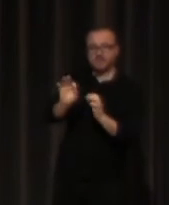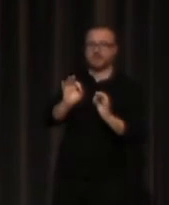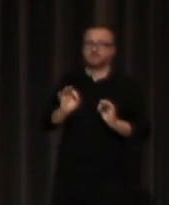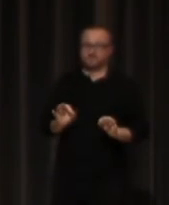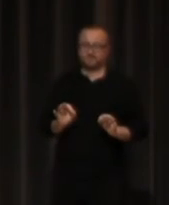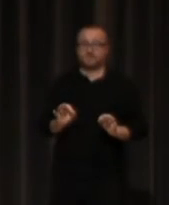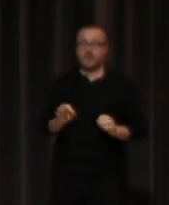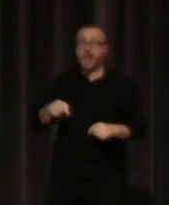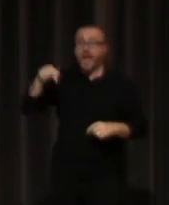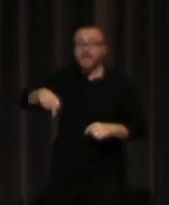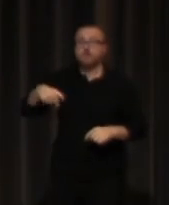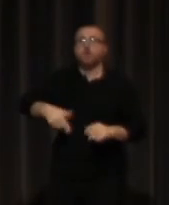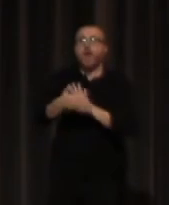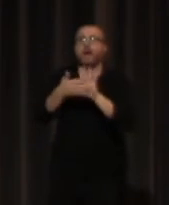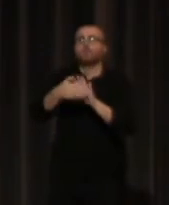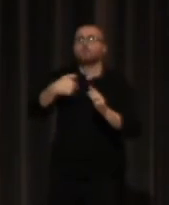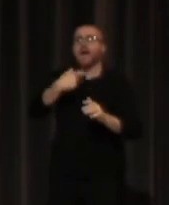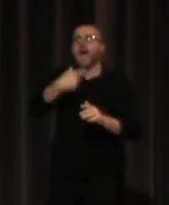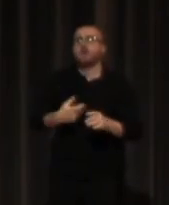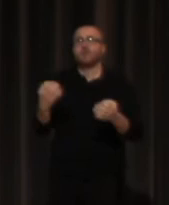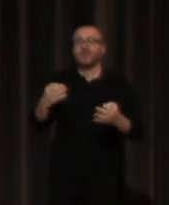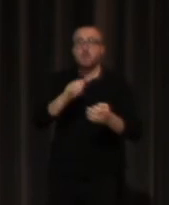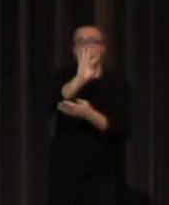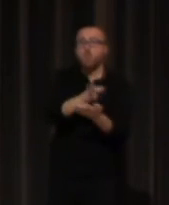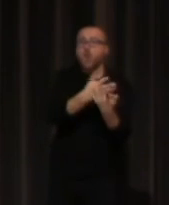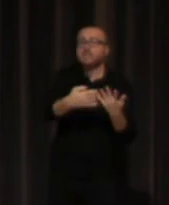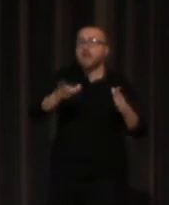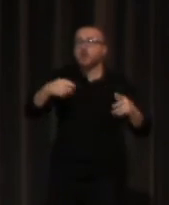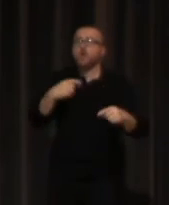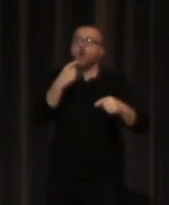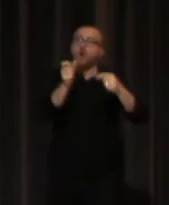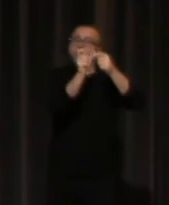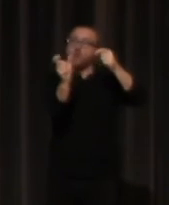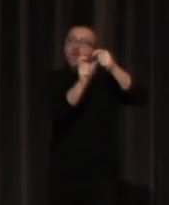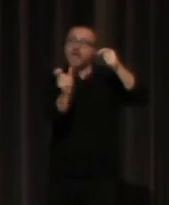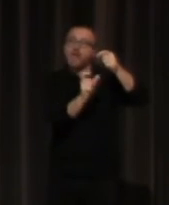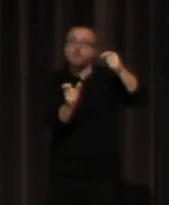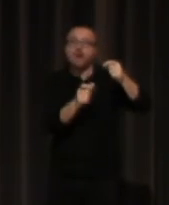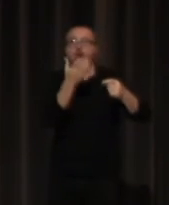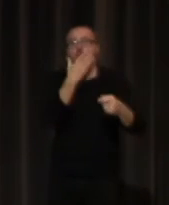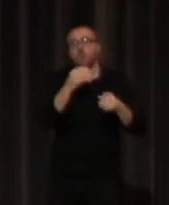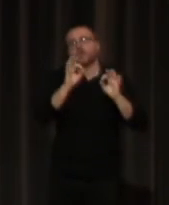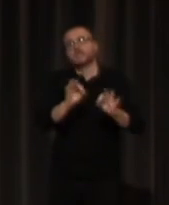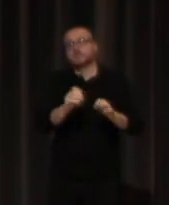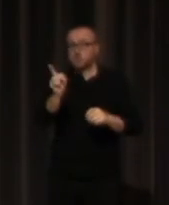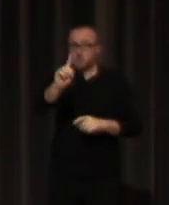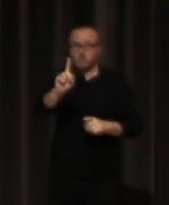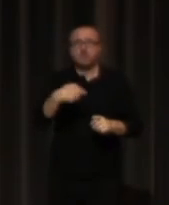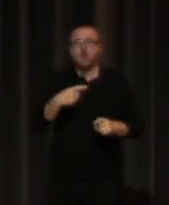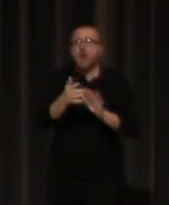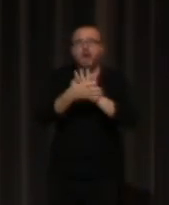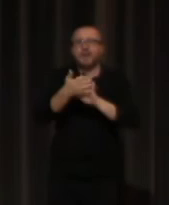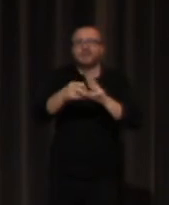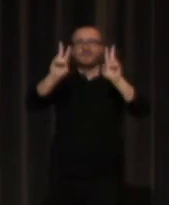I aquí, quan parlo de poesia, no penso tant en poesia, en versos, els poemes, sinó realment en tota la